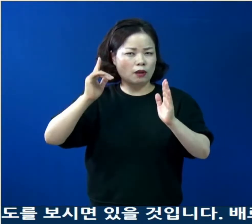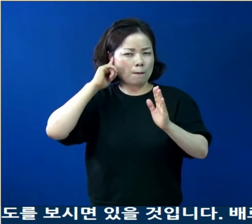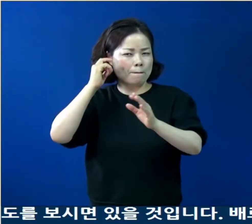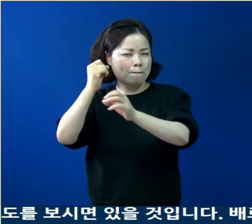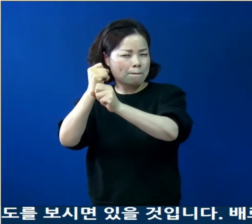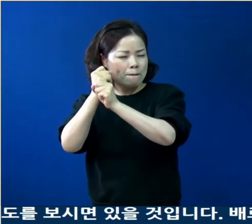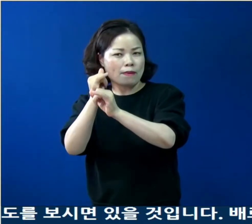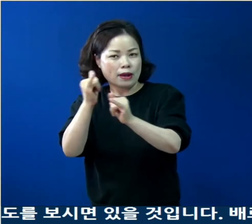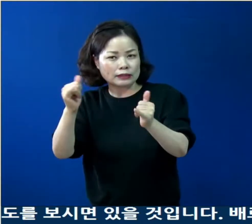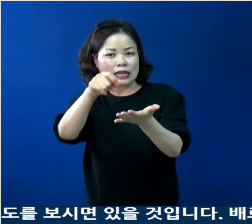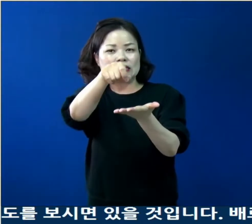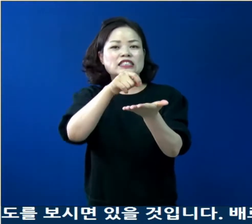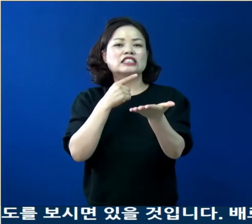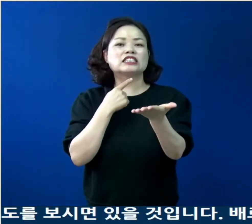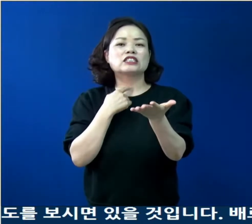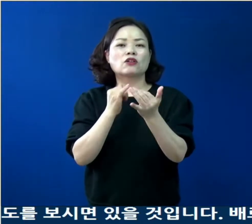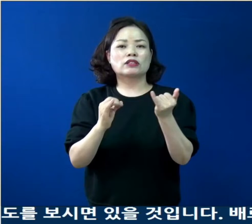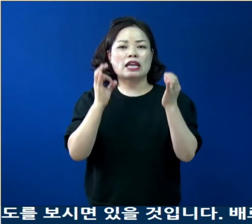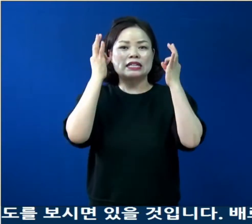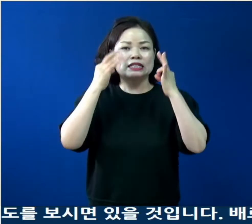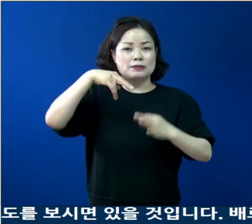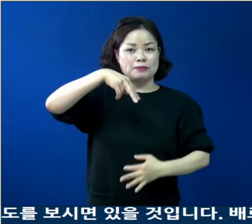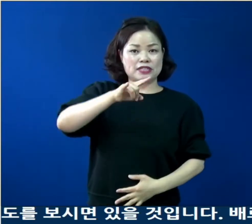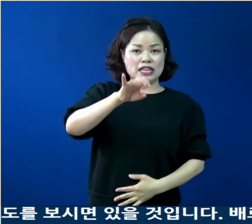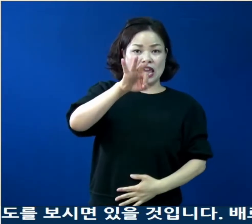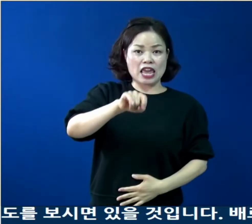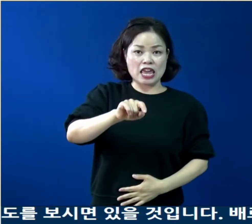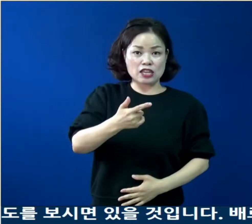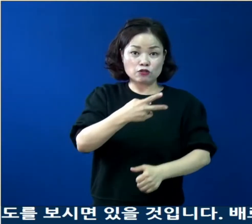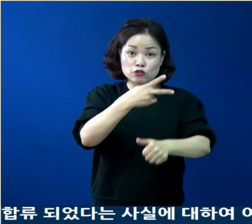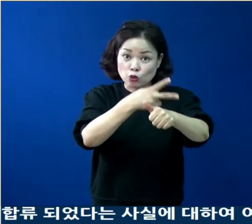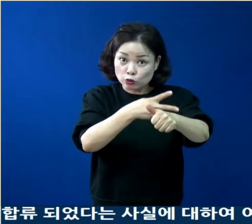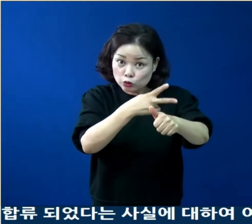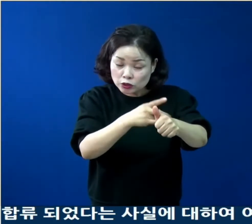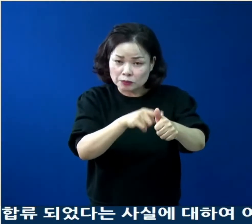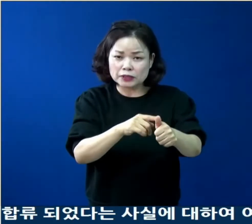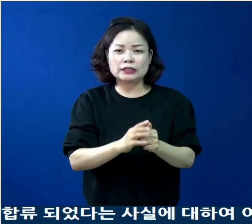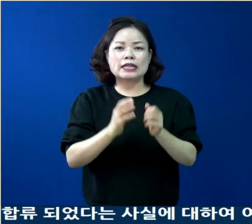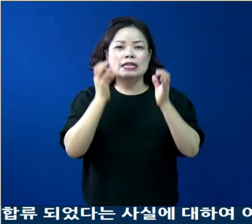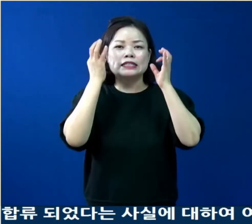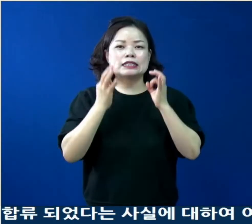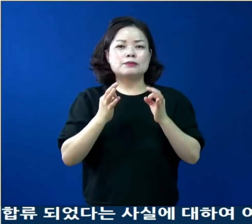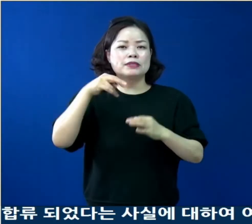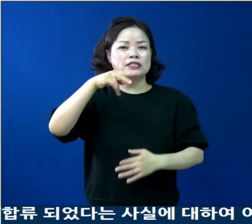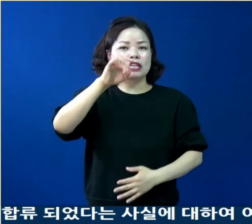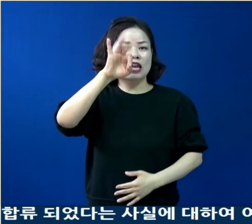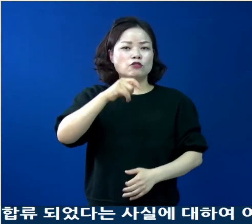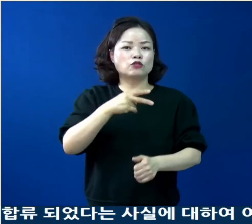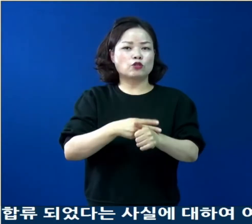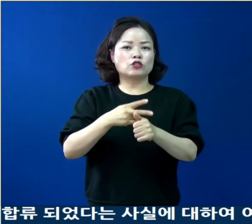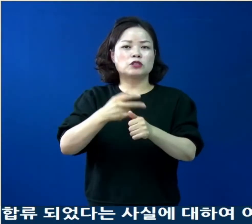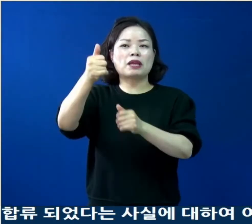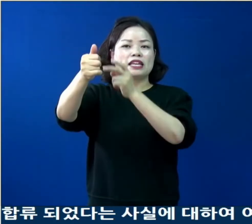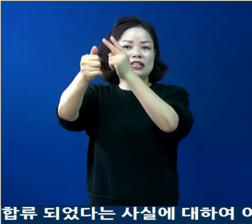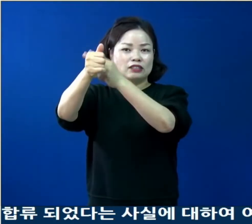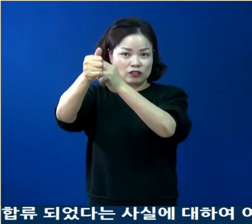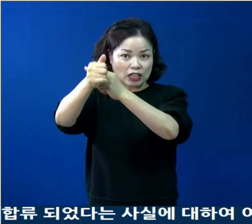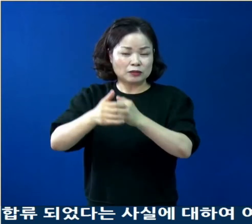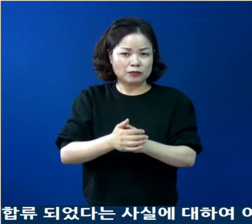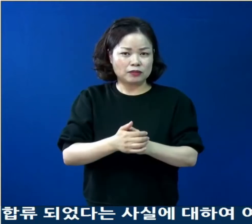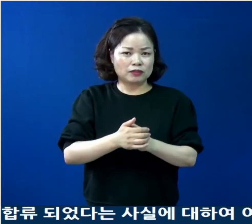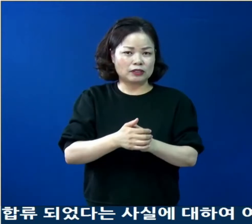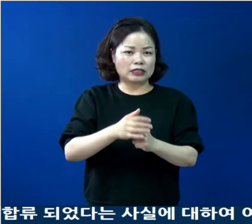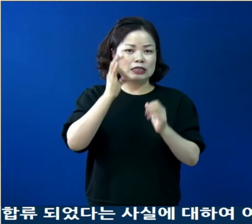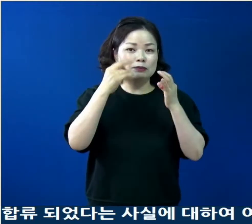썼고, 우리나라의 김세윤이라는 교수님 은퇴하셨는데 그 김세윤 교수님의 선생님이셔요. 그러니까 그분보다